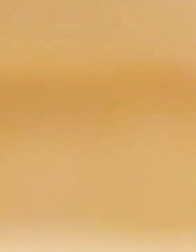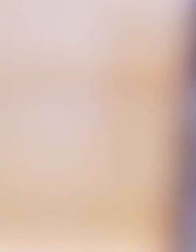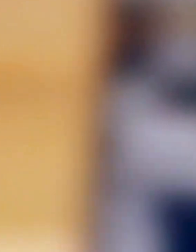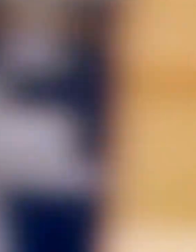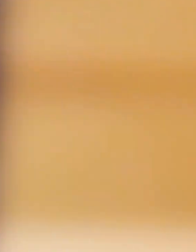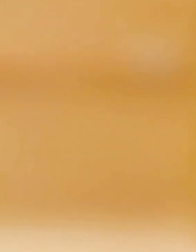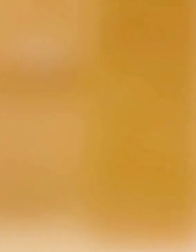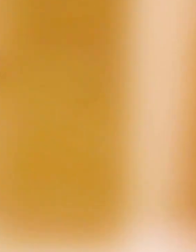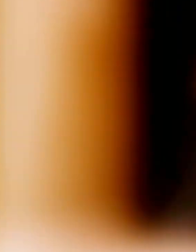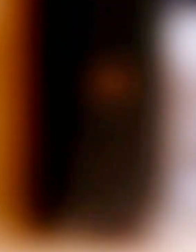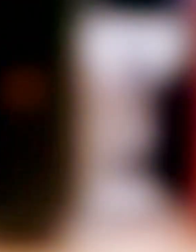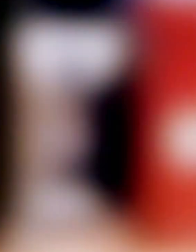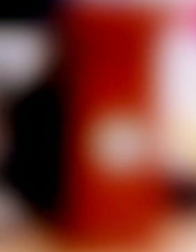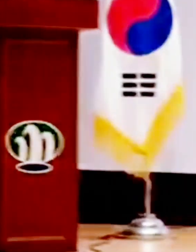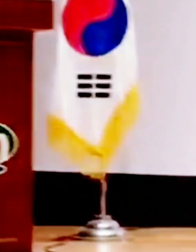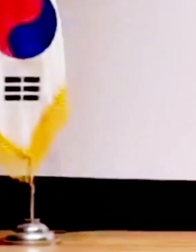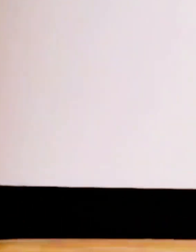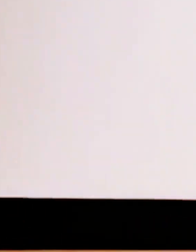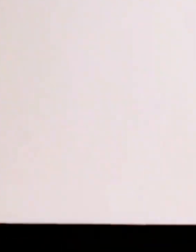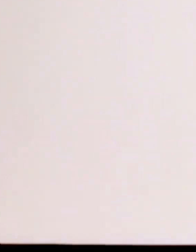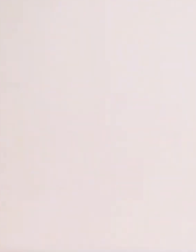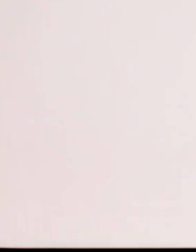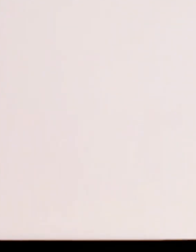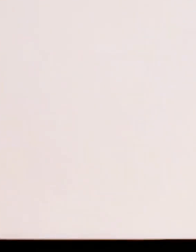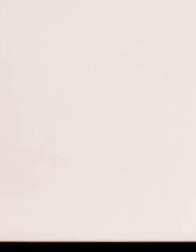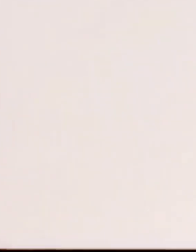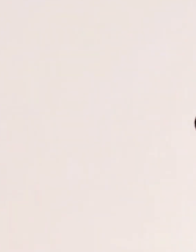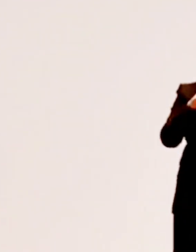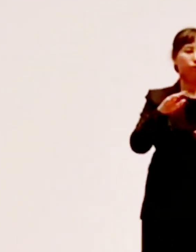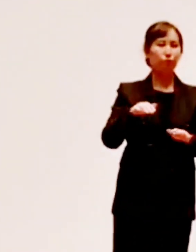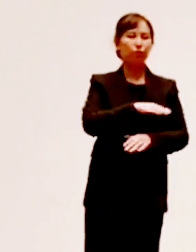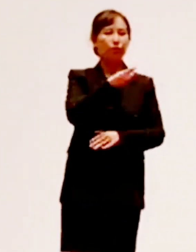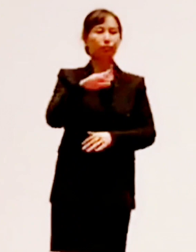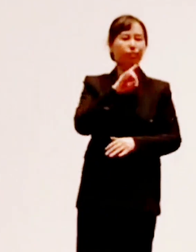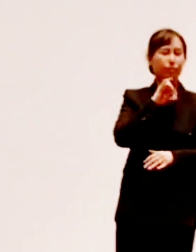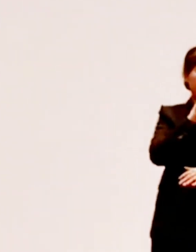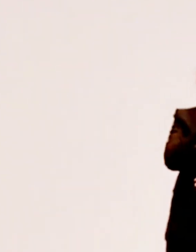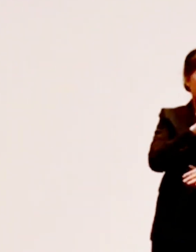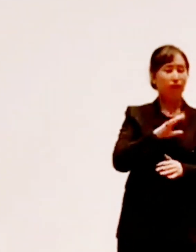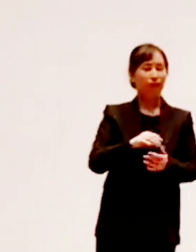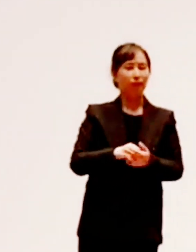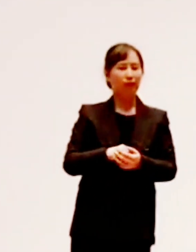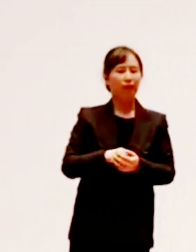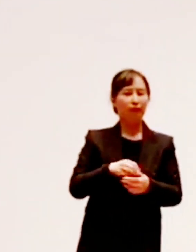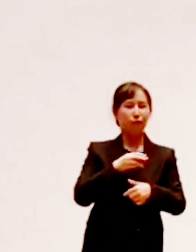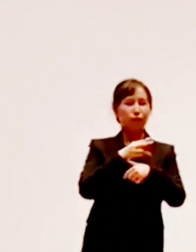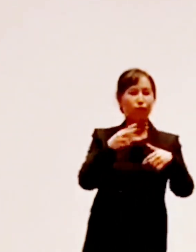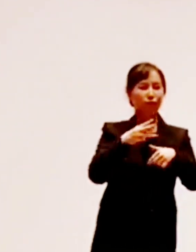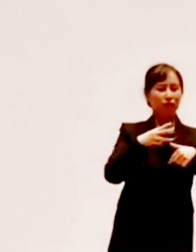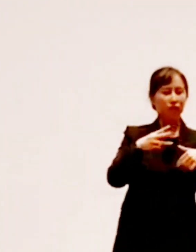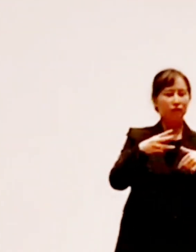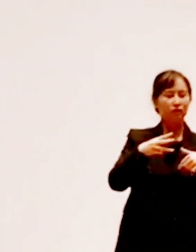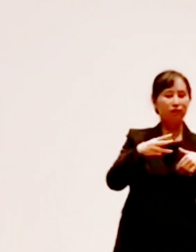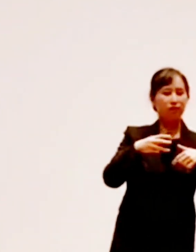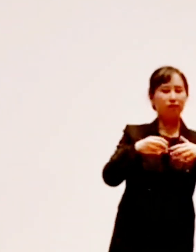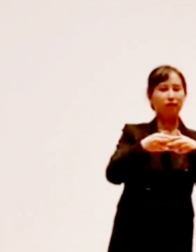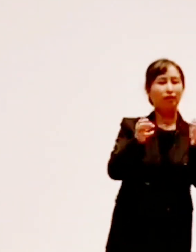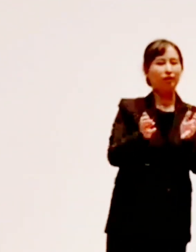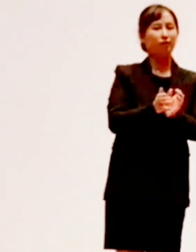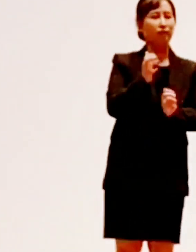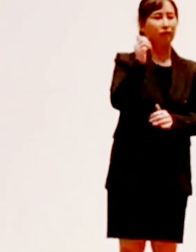것이라고 그렇게 생각을 합니다. 우리 마을 여기 분위에 있는 장애인 단체